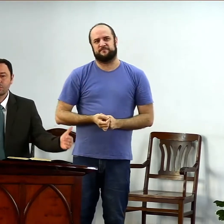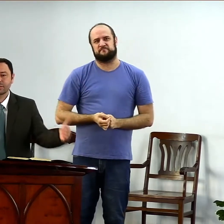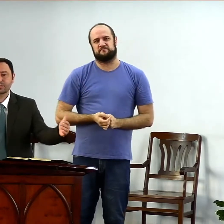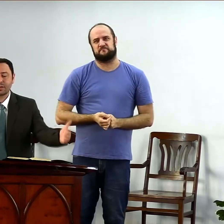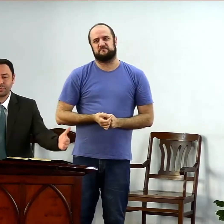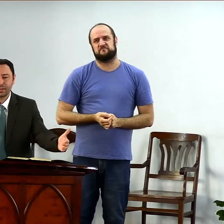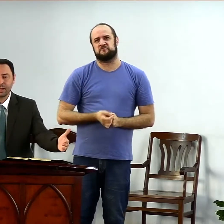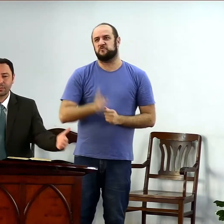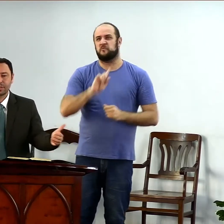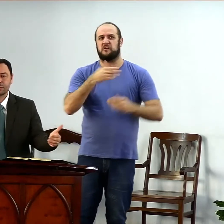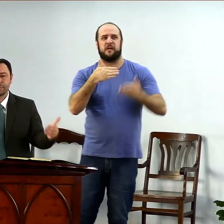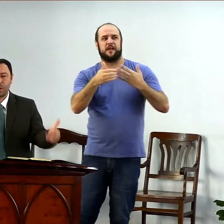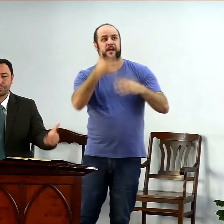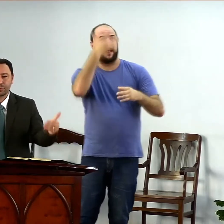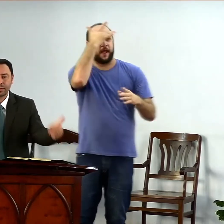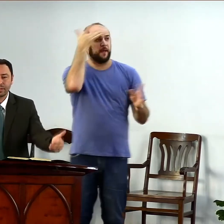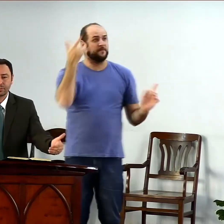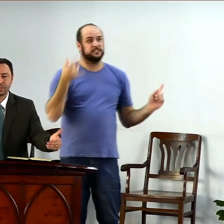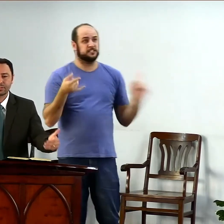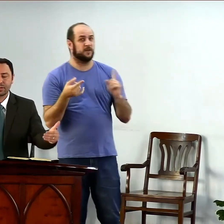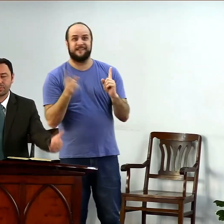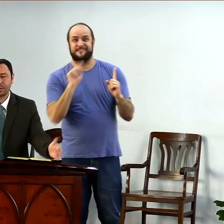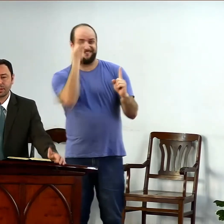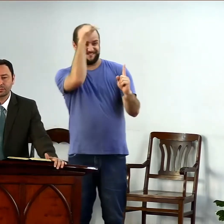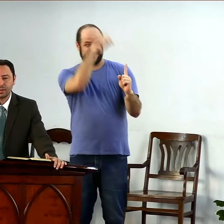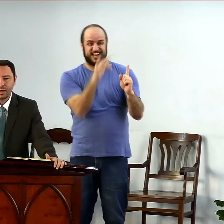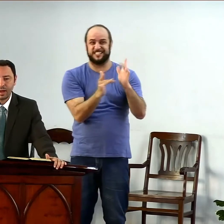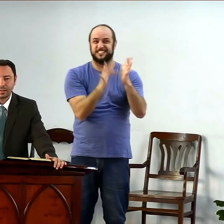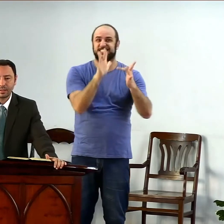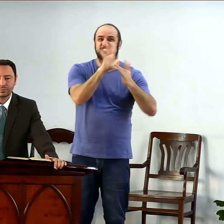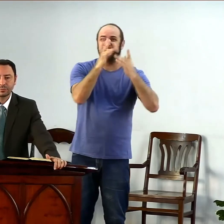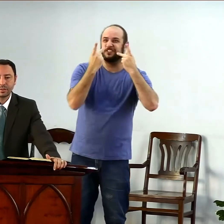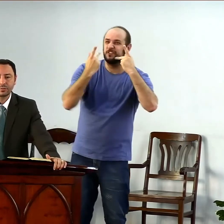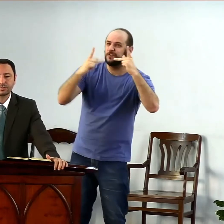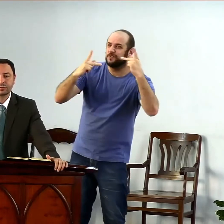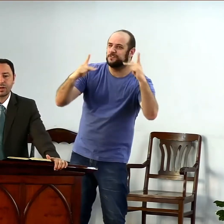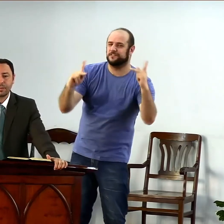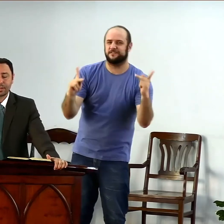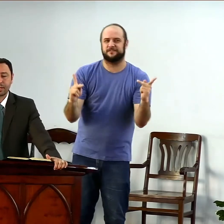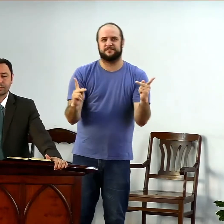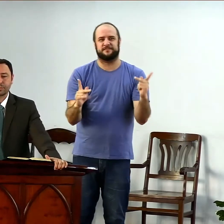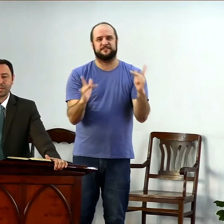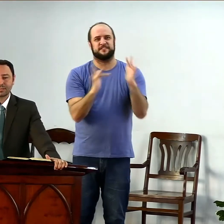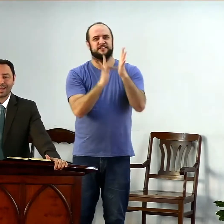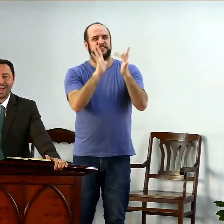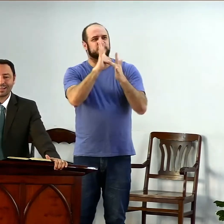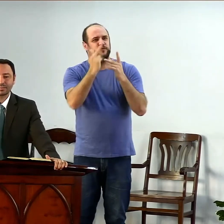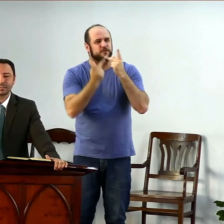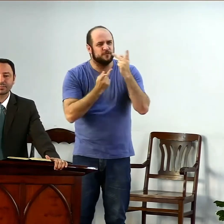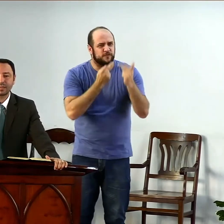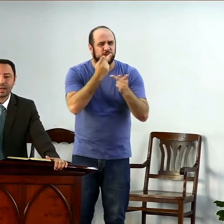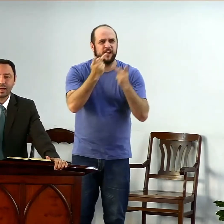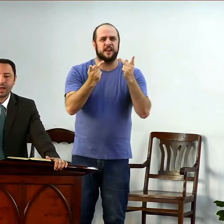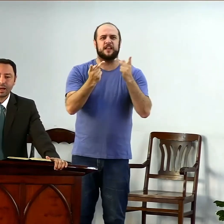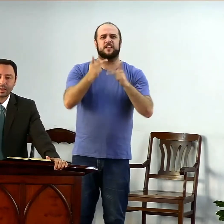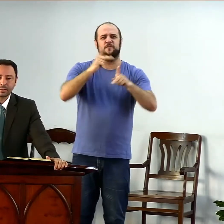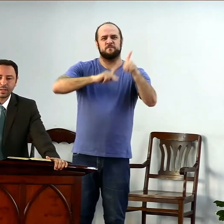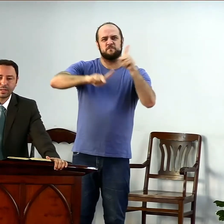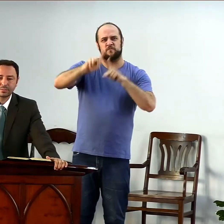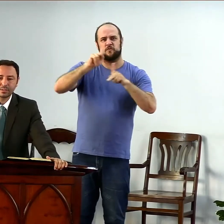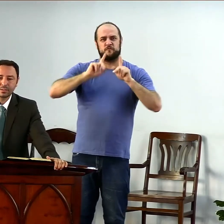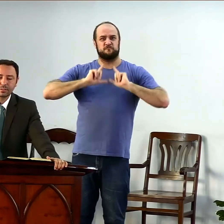qualquer um que está falando, mas o próprio Cristo que está falando àqueles judeus, para que eles pudessem atentar